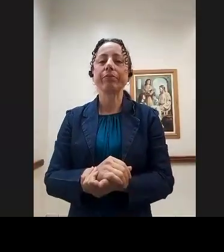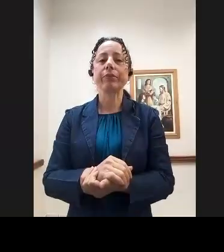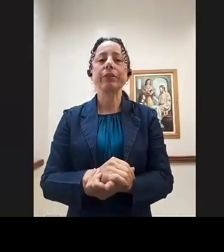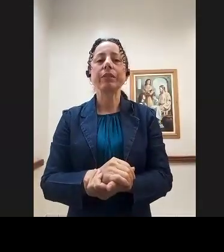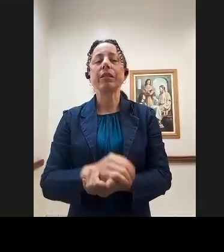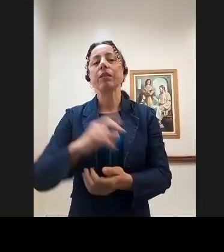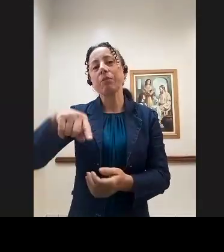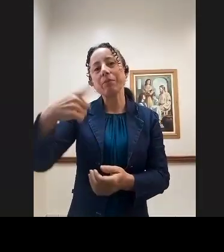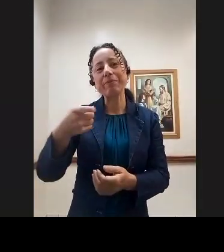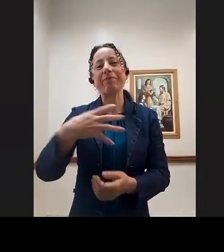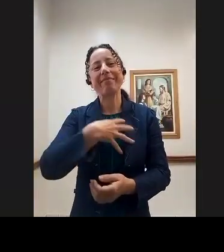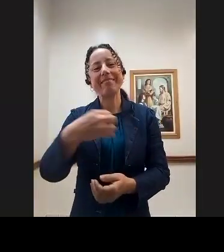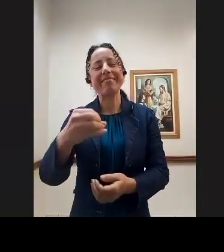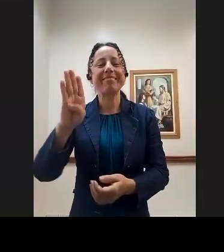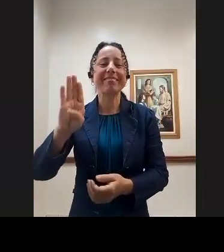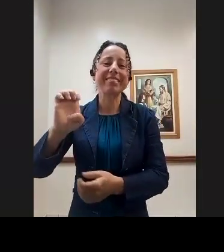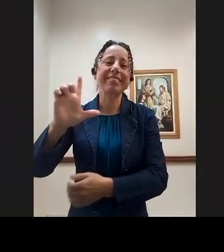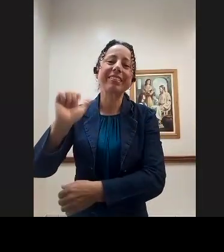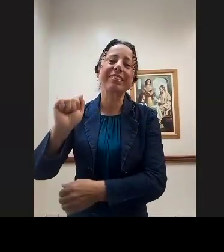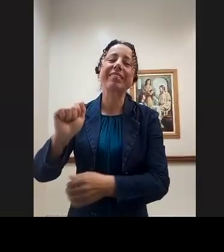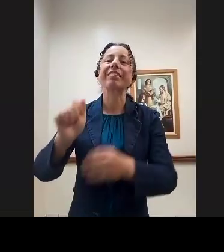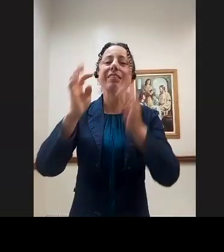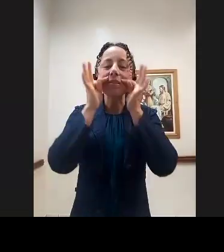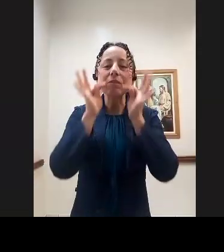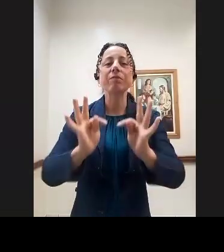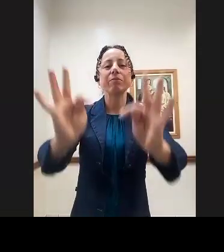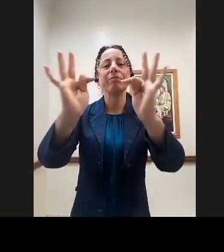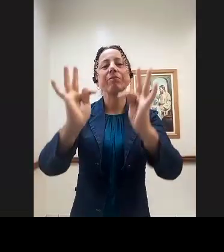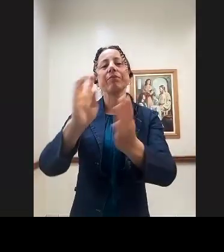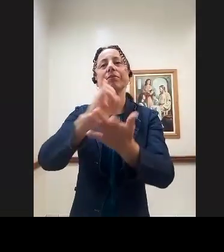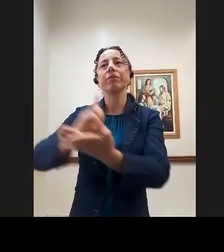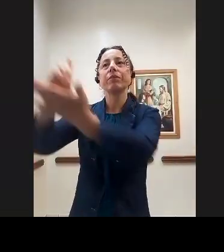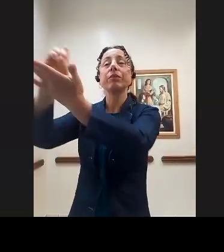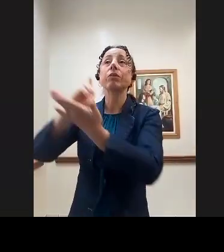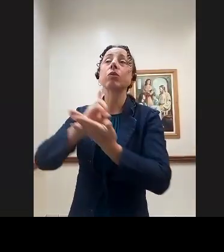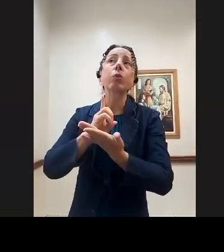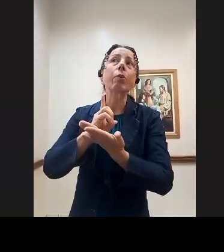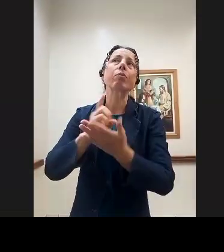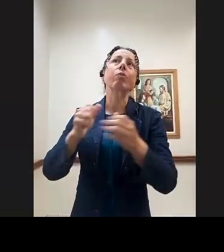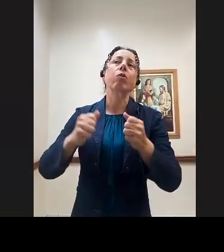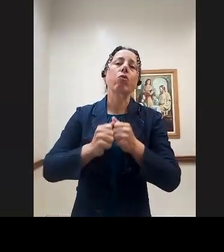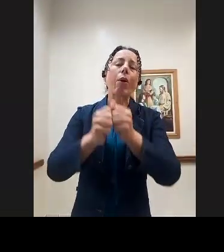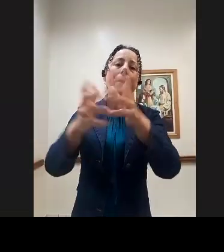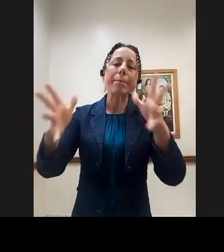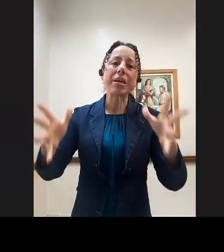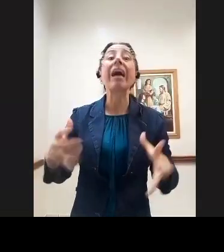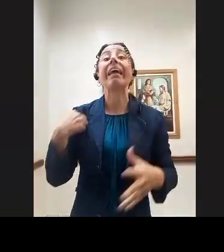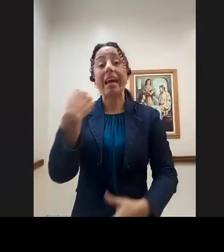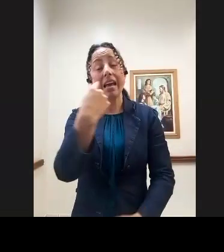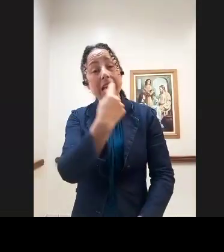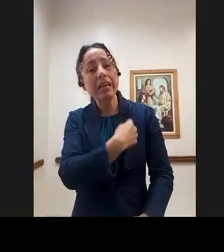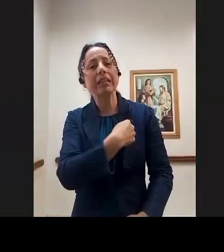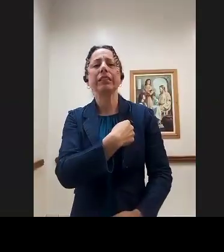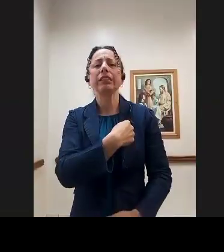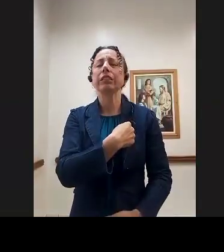o meu testemunho é que eu presto que realmente Deus é um Deus de milagre. Ele é um Deus que, quando nós colocamos as